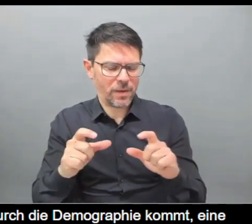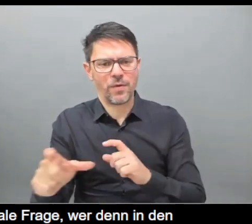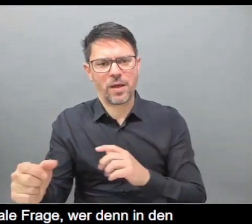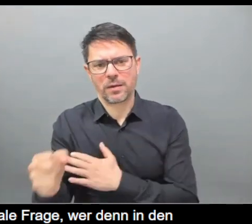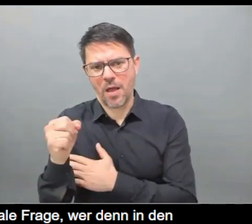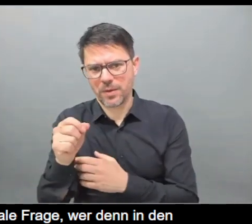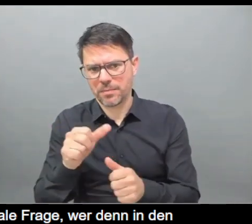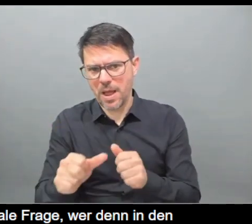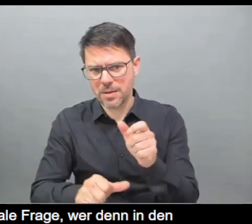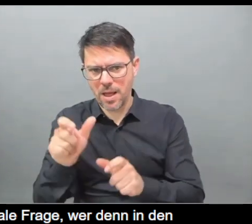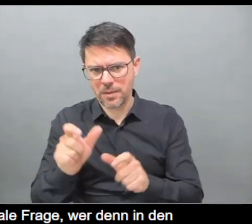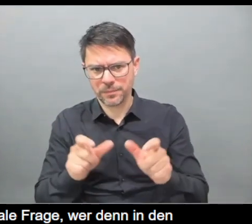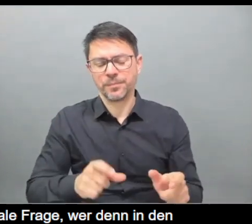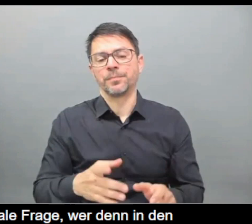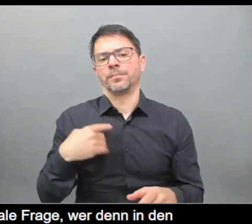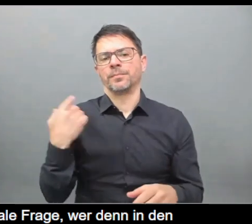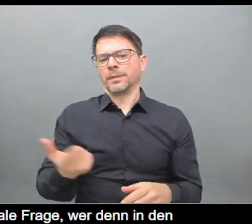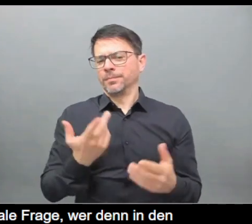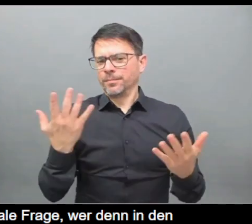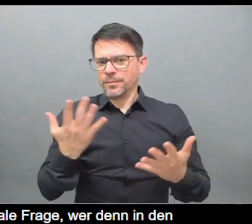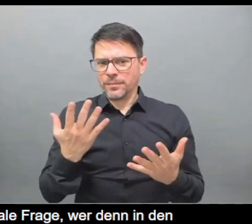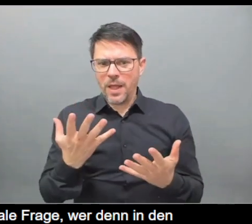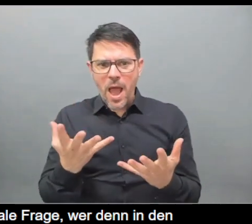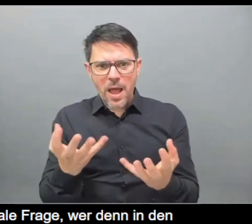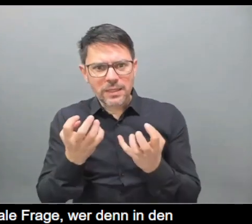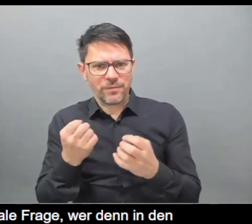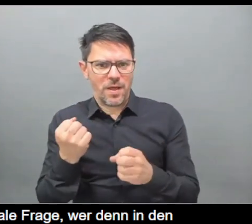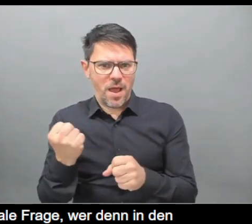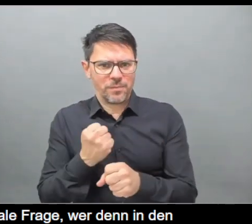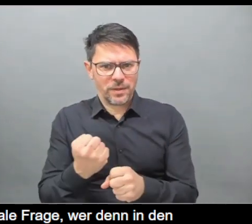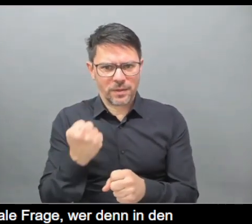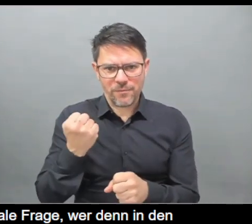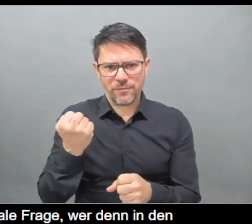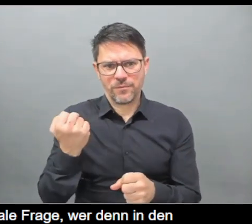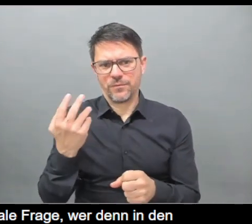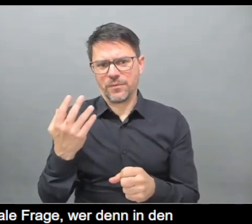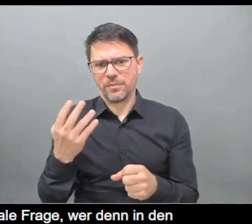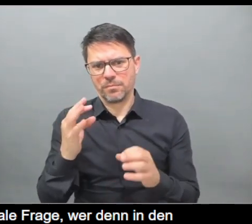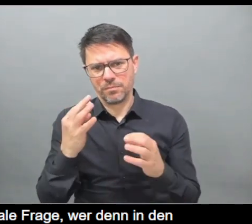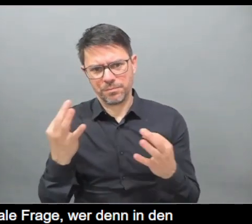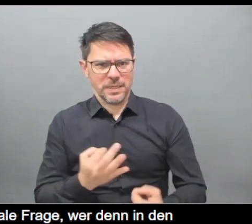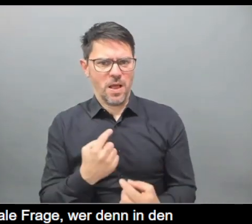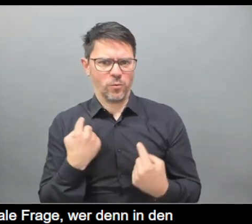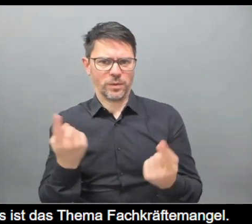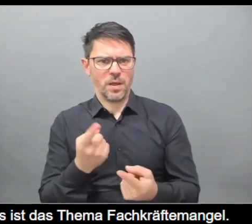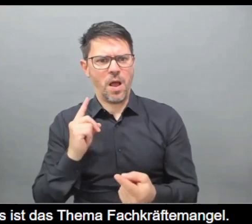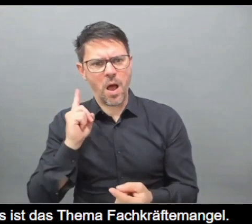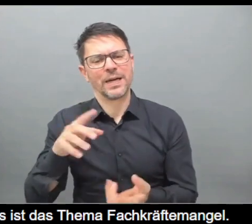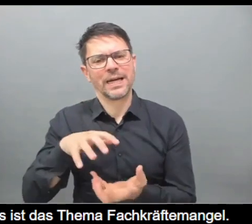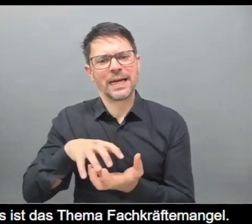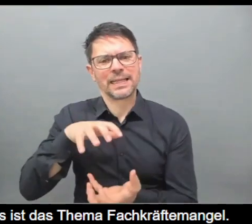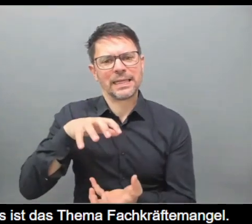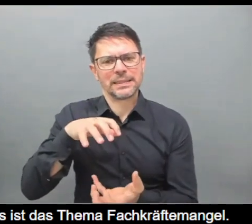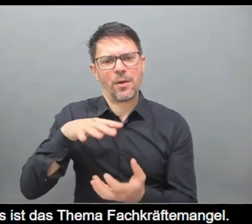Logik. Das macht keinen Sinn für die Versorgung der Menschen im Freistaat. Wir glauben, dass in diesem